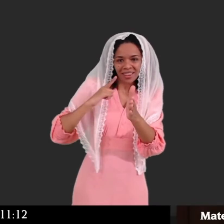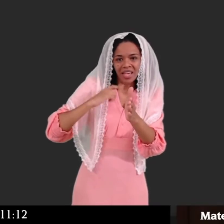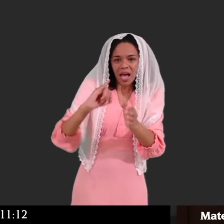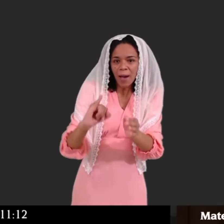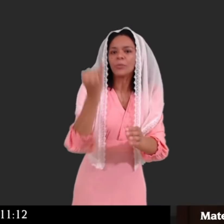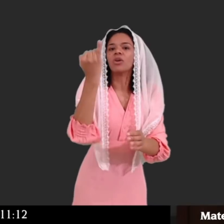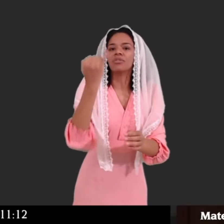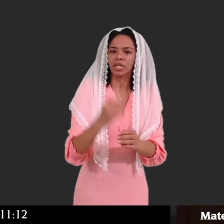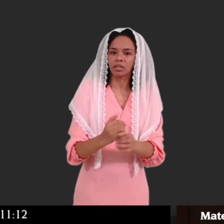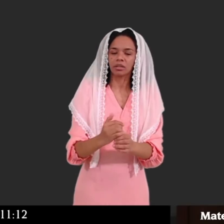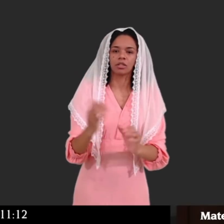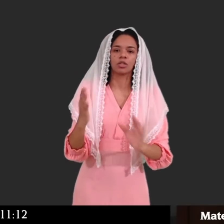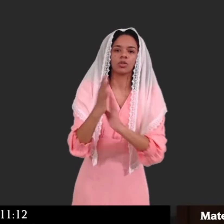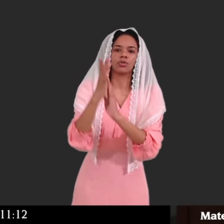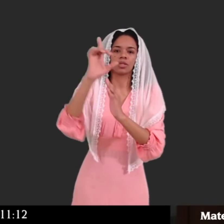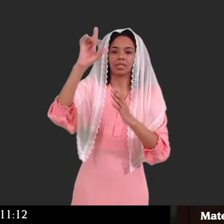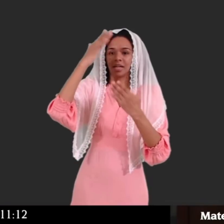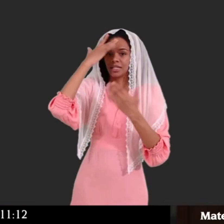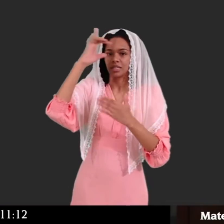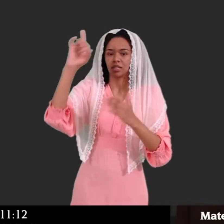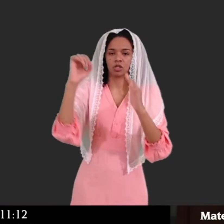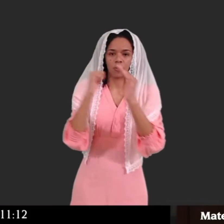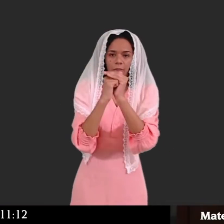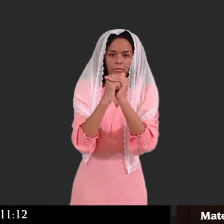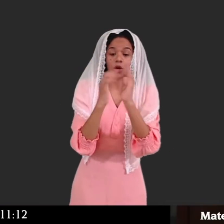louvado. Amém. Agradecemos a Deus em oração.